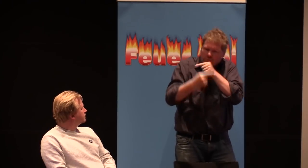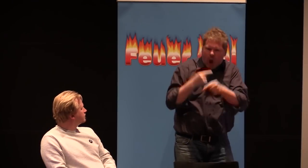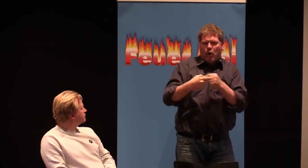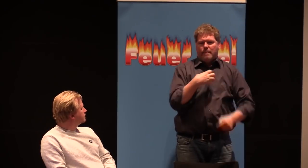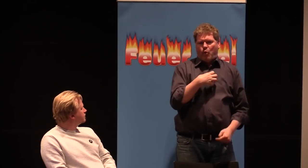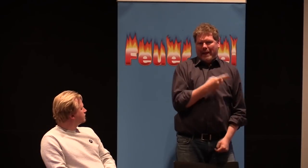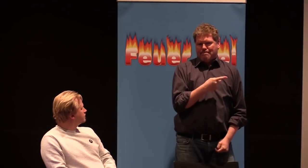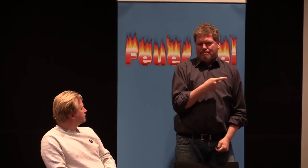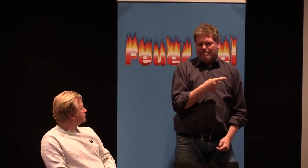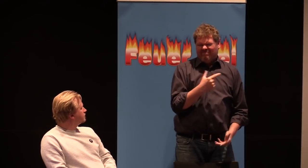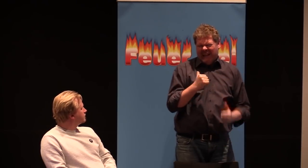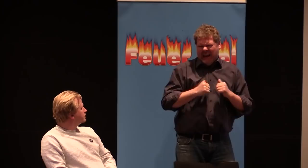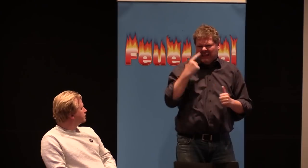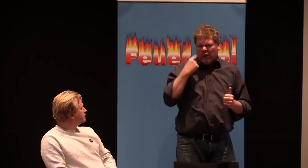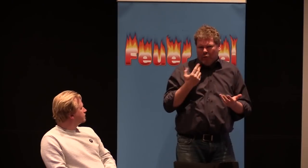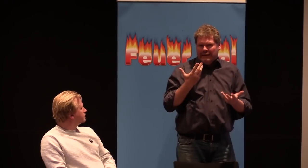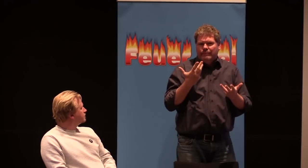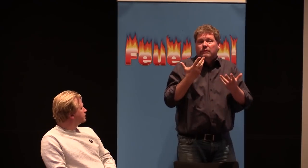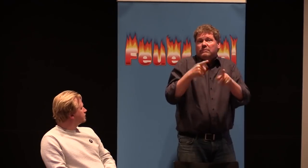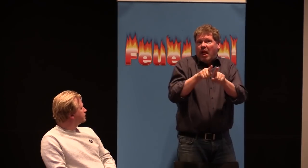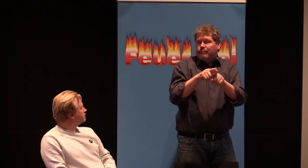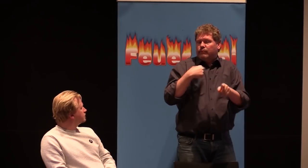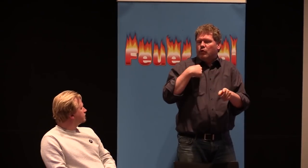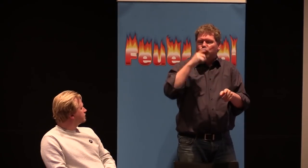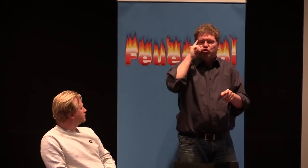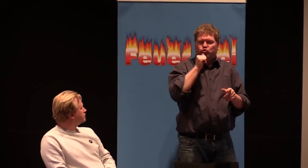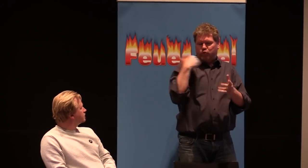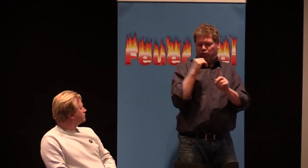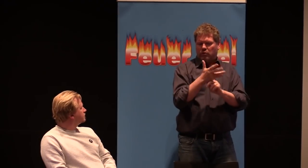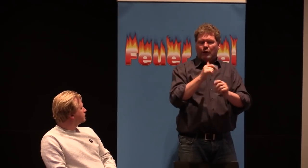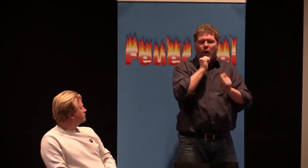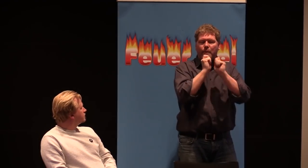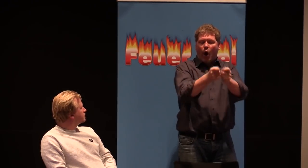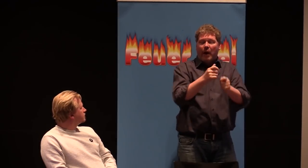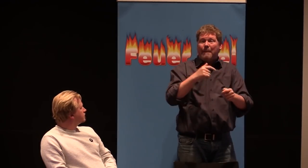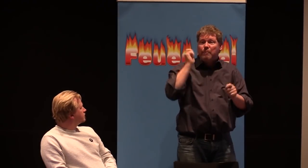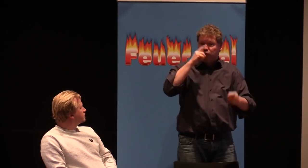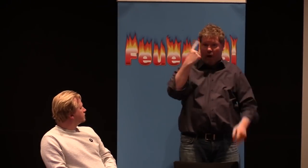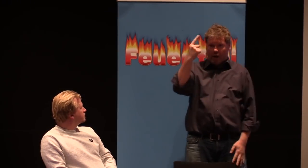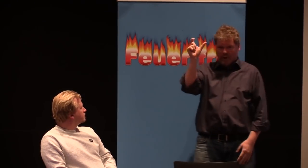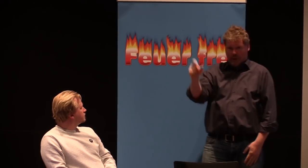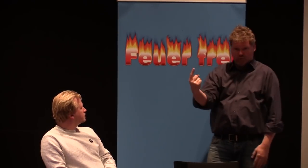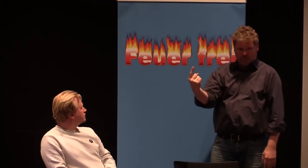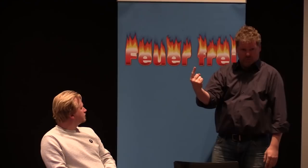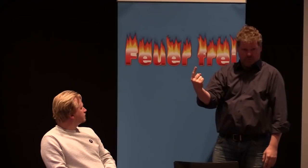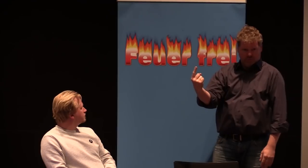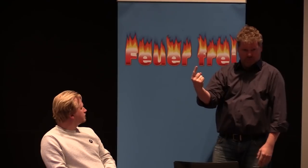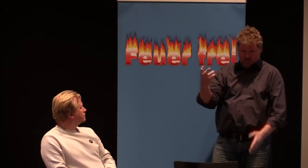Mecklenburg-Vorpommern sagte, ja, die haben das Problem, ist traurig, aber wahr, die haben schon immer mit dem Problem